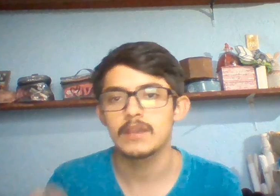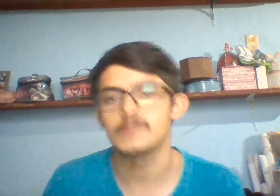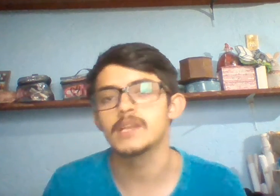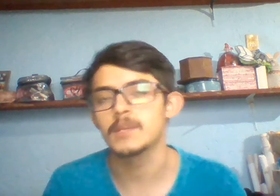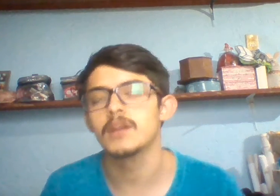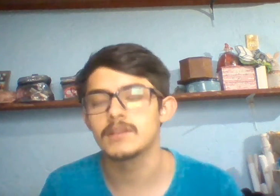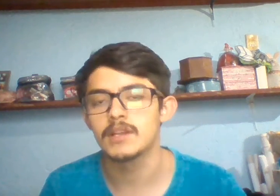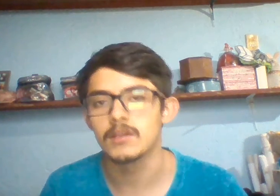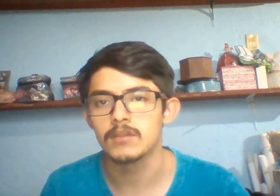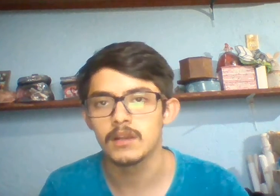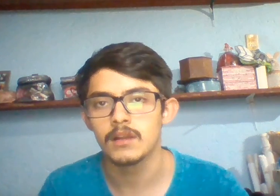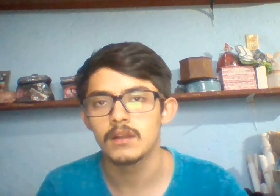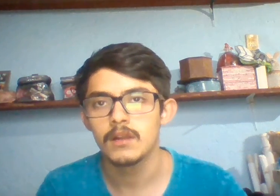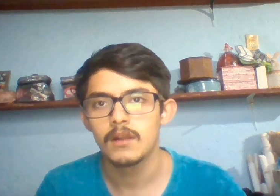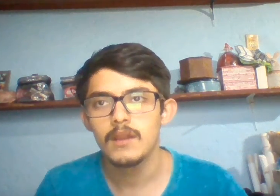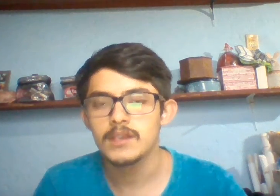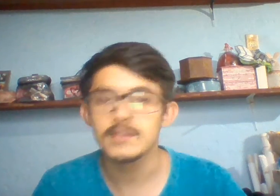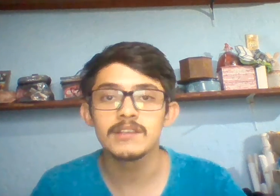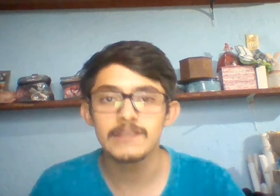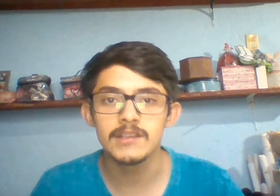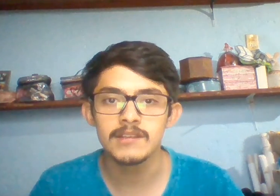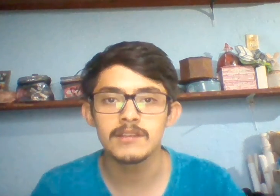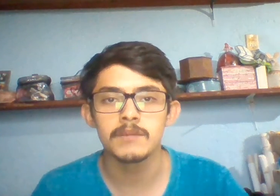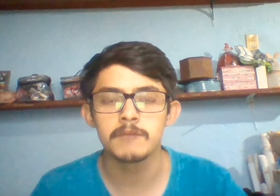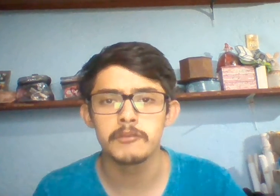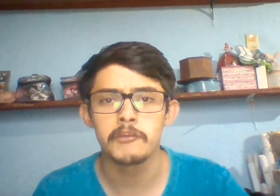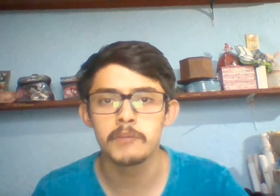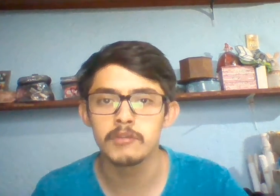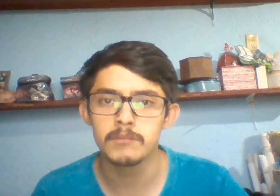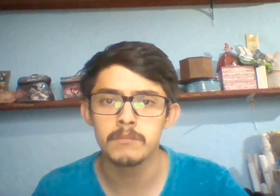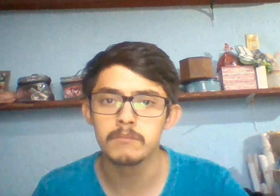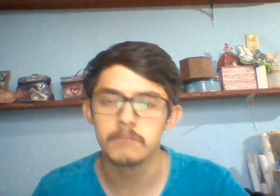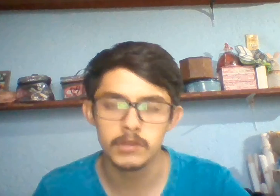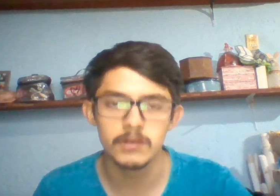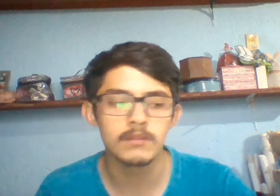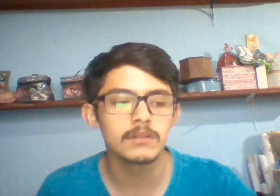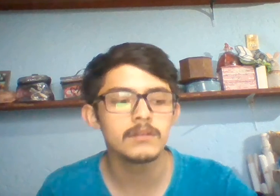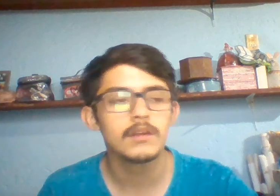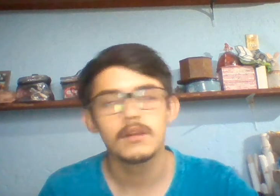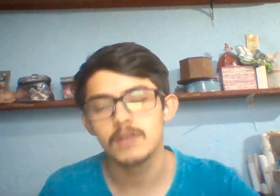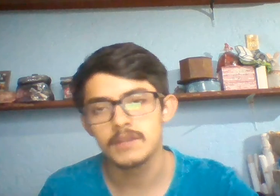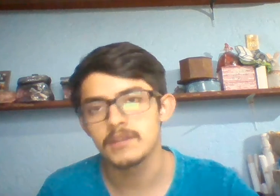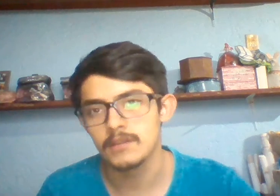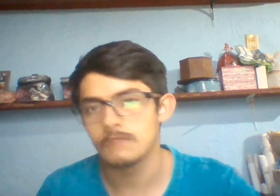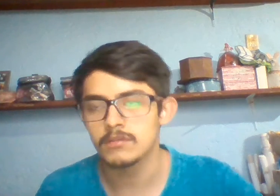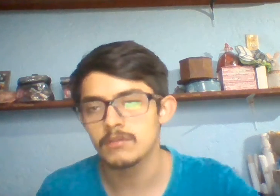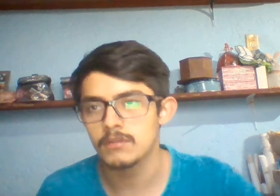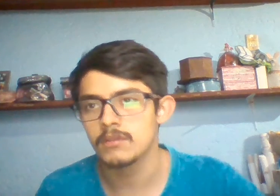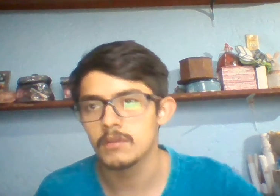está también casi al lado del... Y ese sirve por un motor reductor, lo que hace, bueno, sabemos